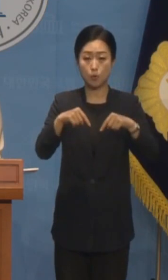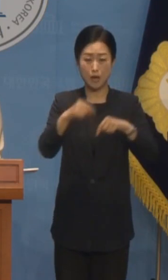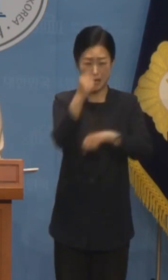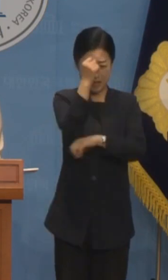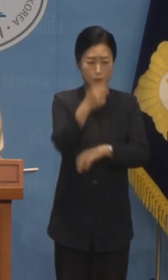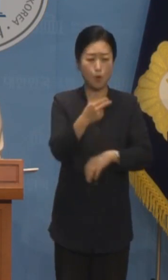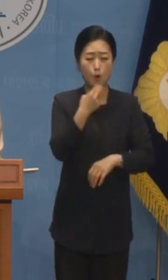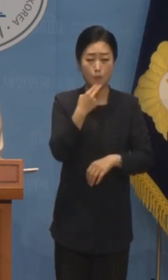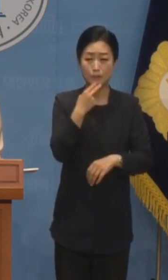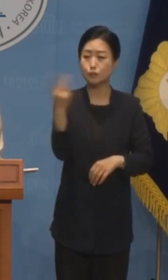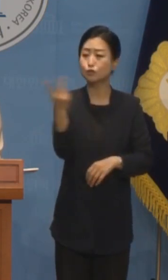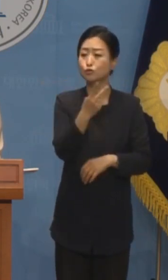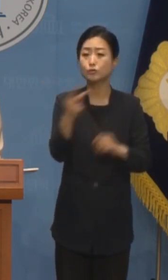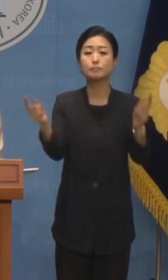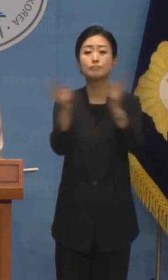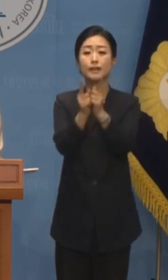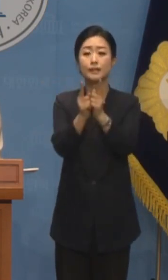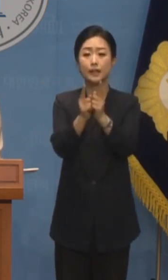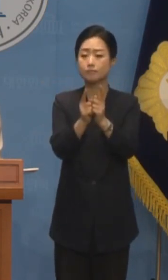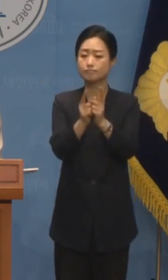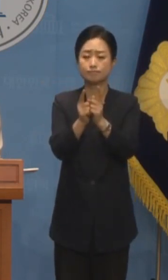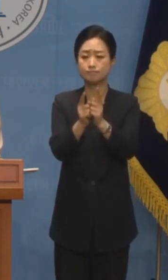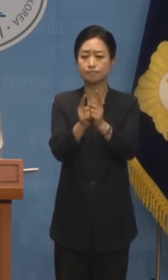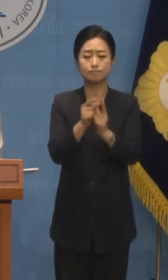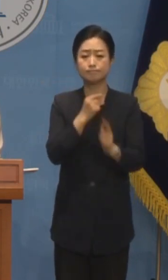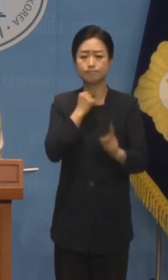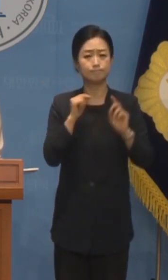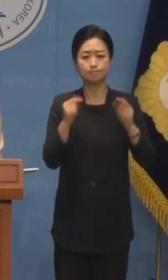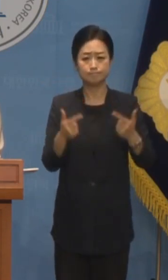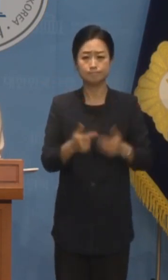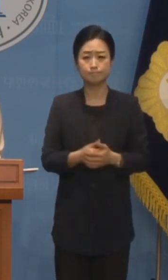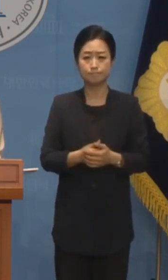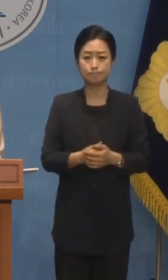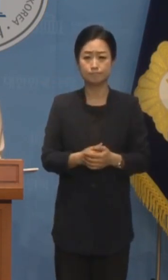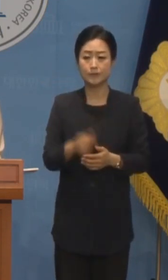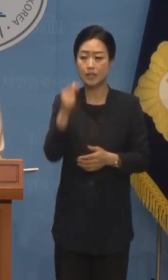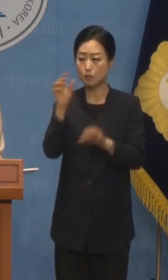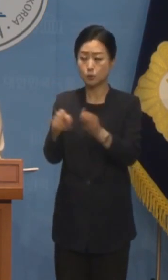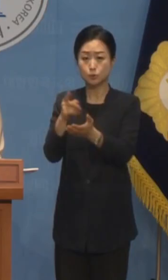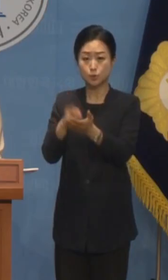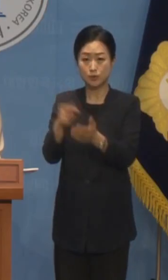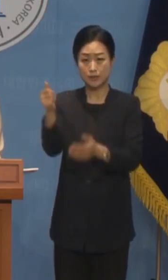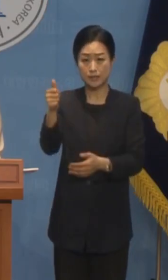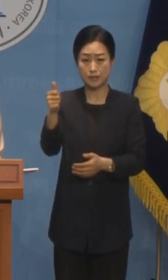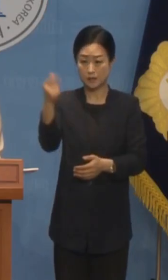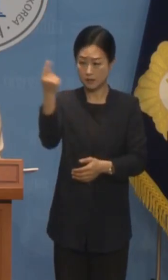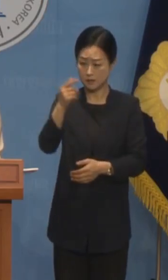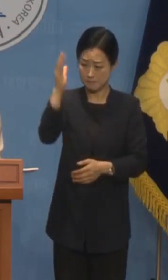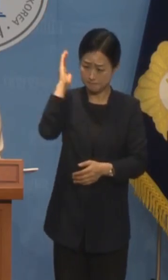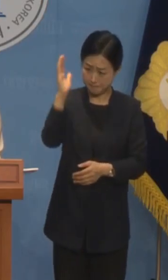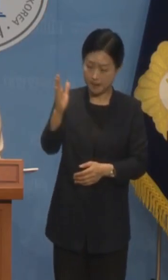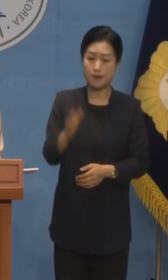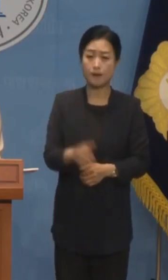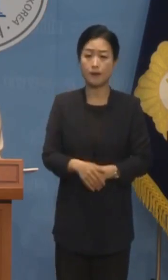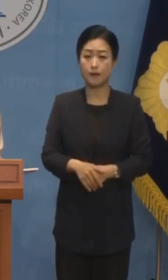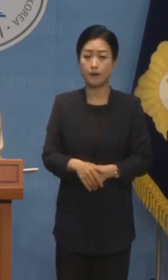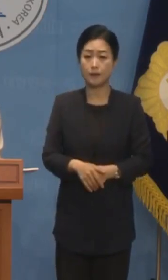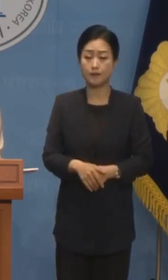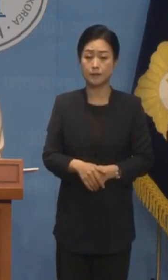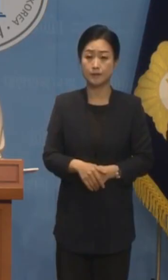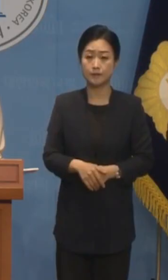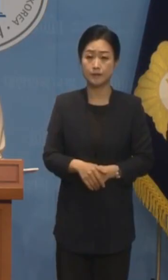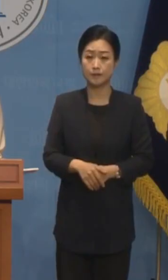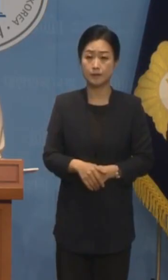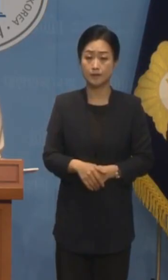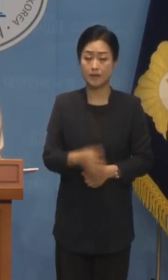이번 한일 회담을 반대합니다. 기시다 총리, 이런 식이라면 방한하지 마십시오. 얻을